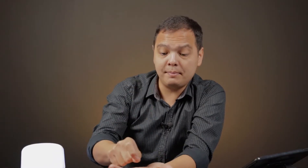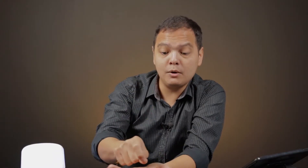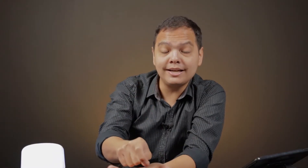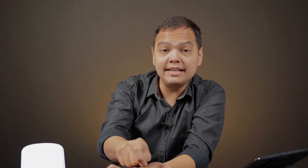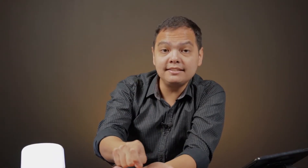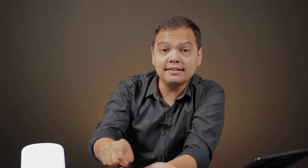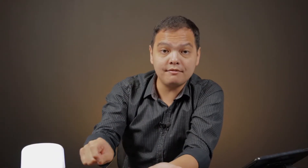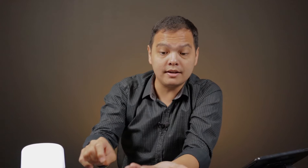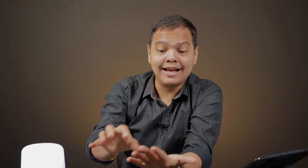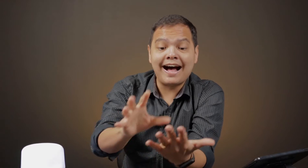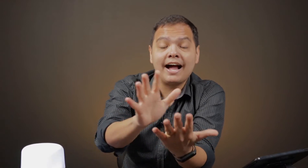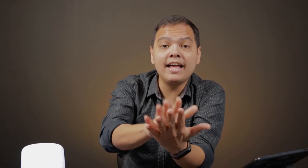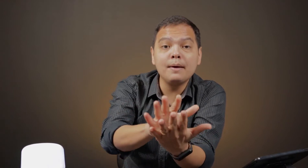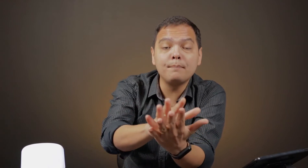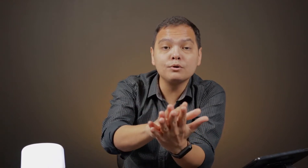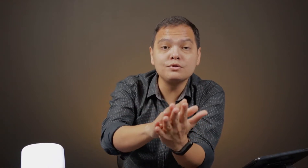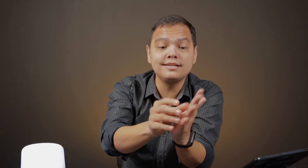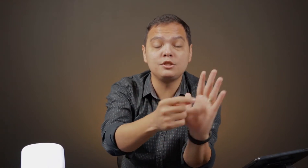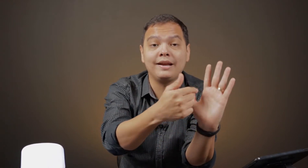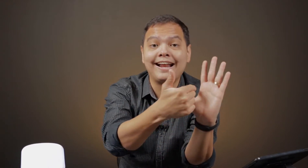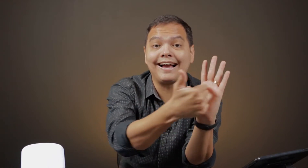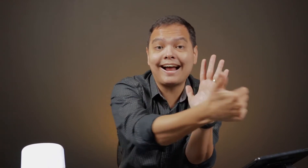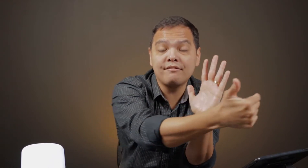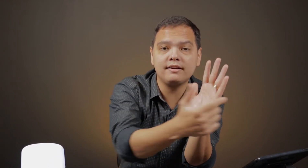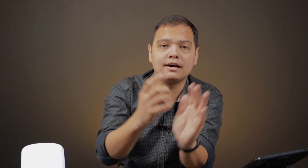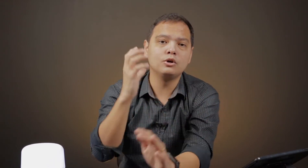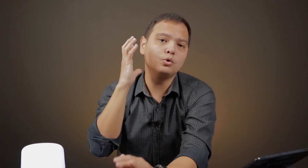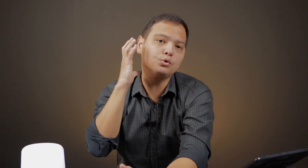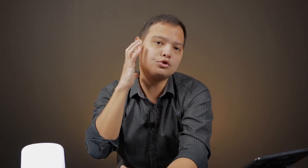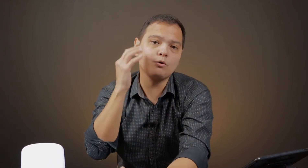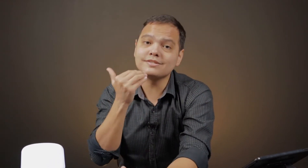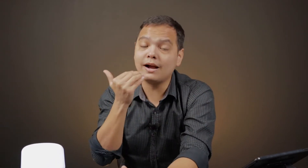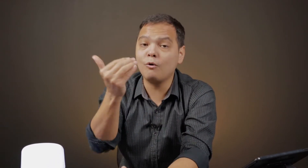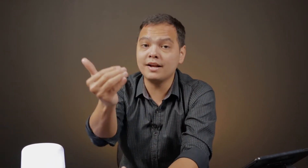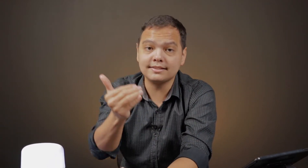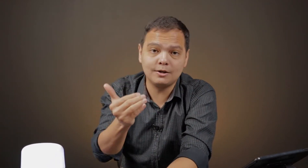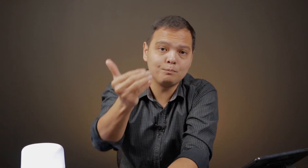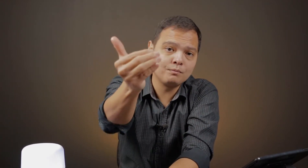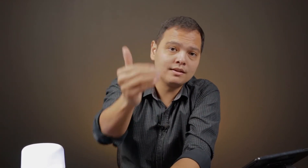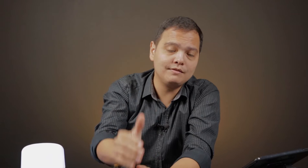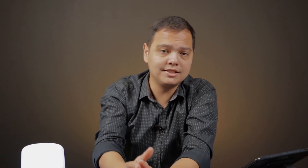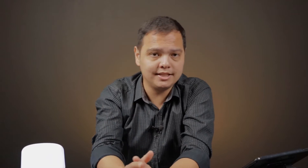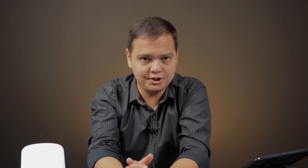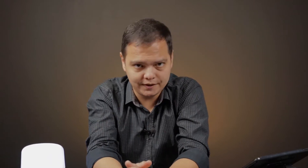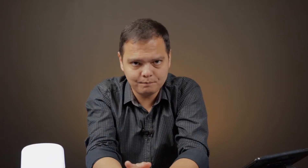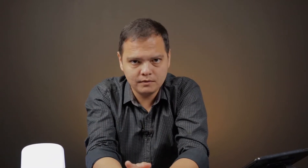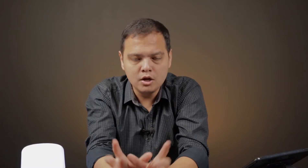aprendeu a escrever, a reproduzir de maneira gráfica os sons da comunicação que você já tinha. Um